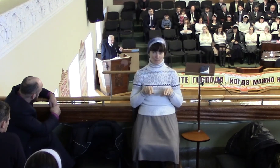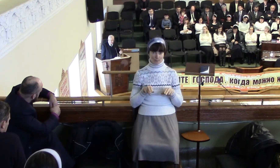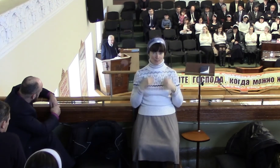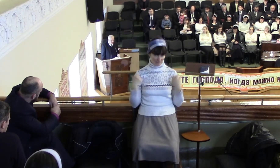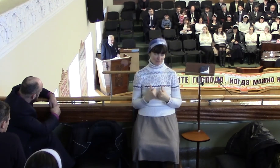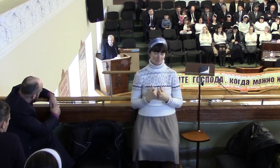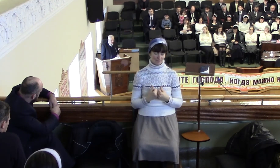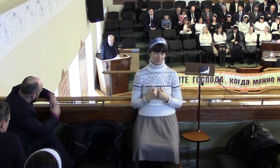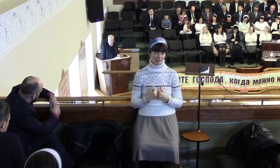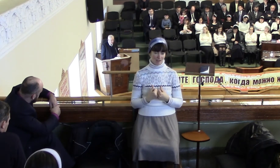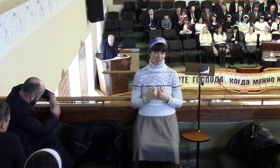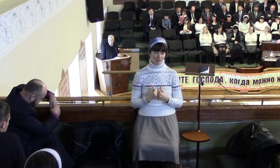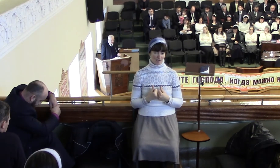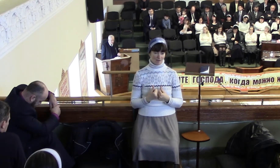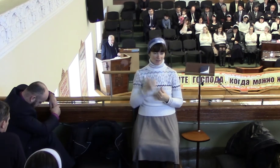иногда жалили.